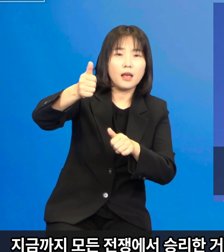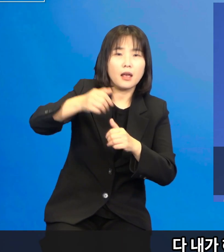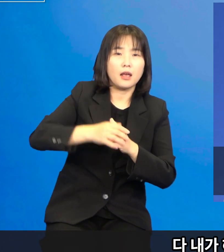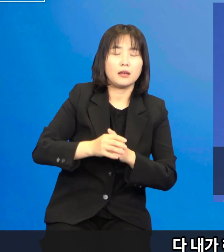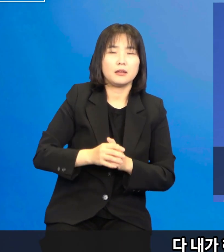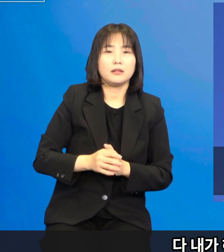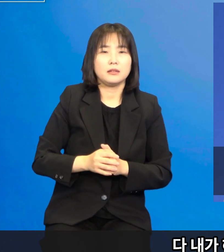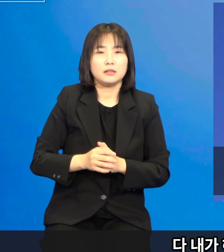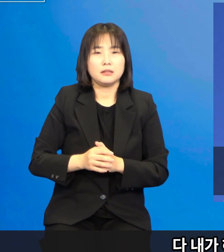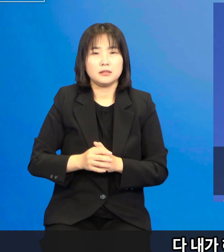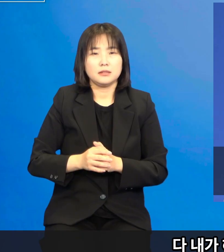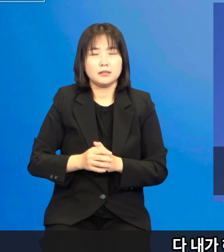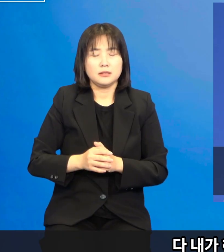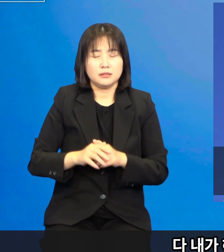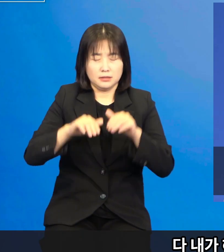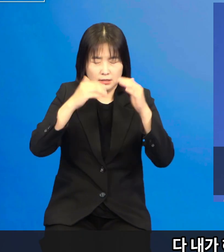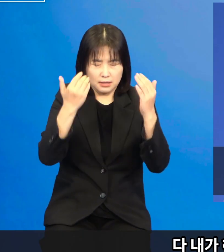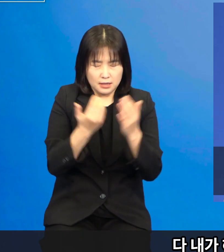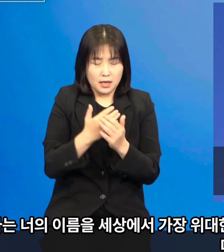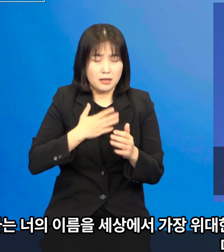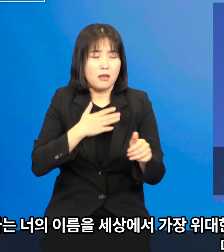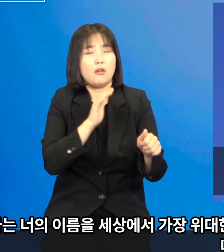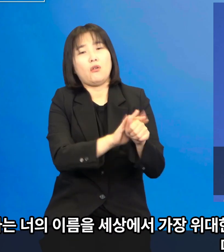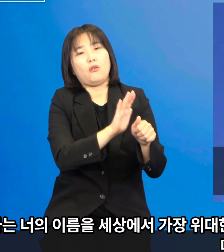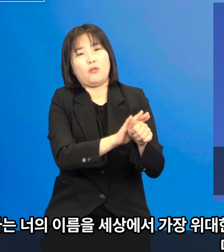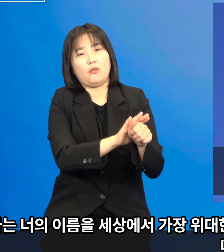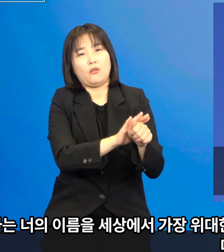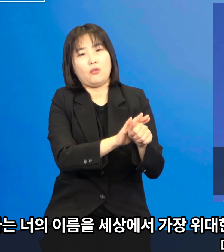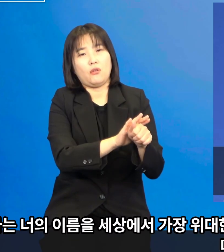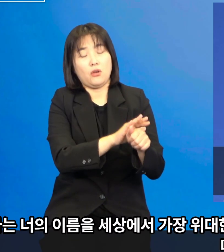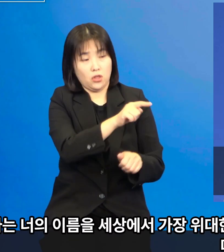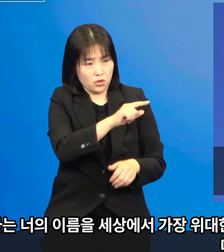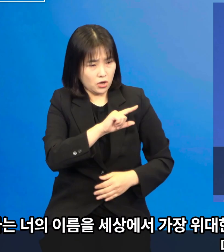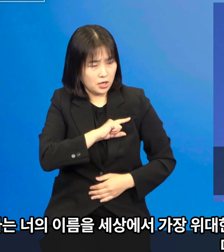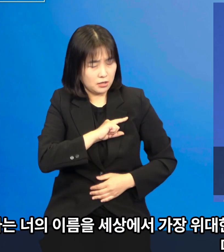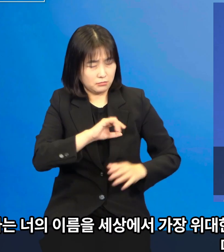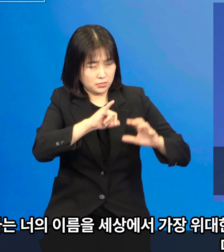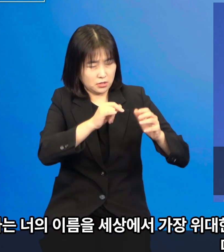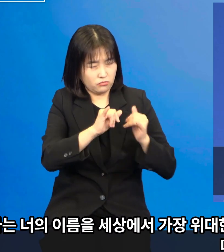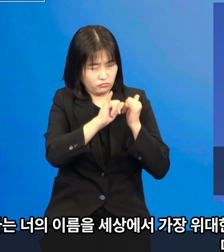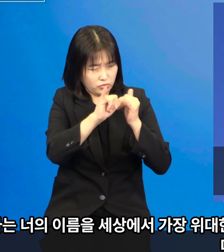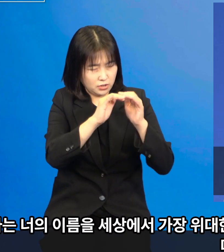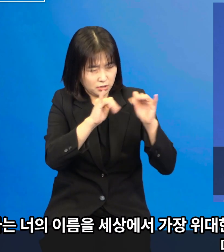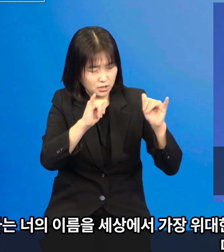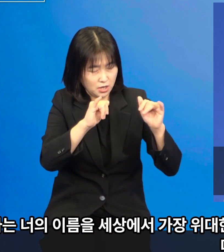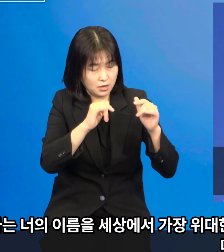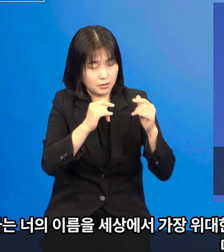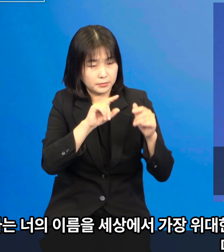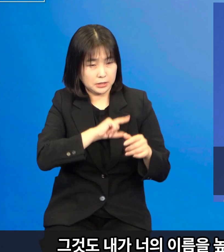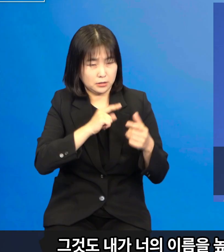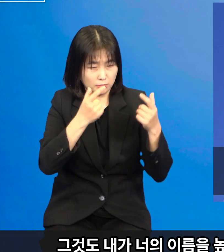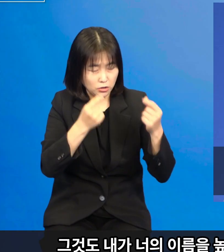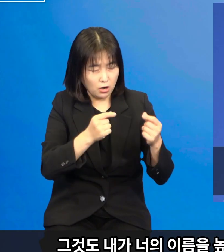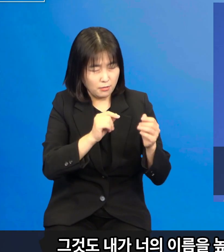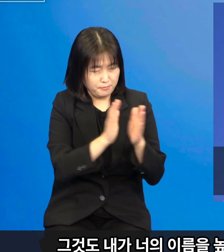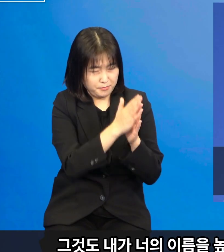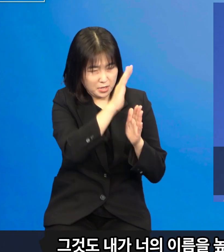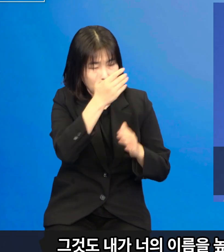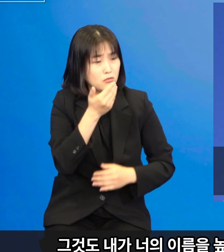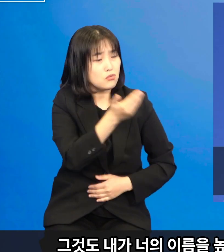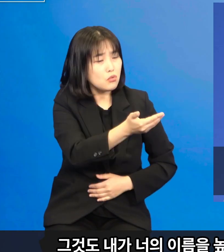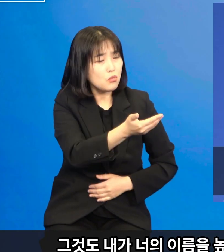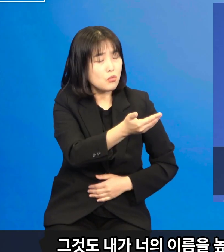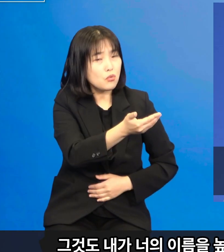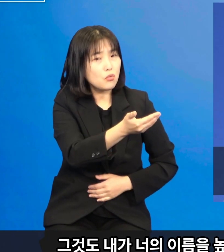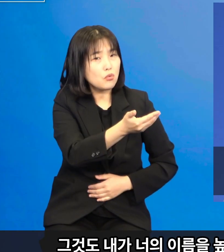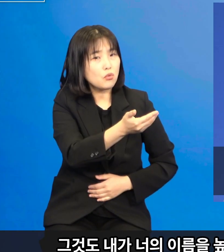블레셋 이긴 거 다 내가 해준 거야. 나는 너의 이름을 세상에서 가장 위대한 사람들의 이름과 같이 빛나게 해줄 건데, 그것도 내가